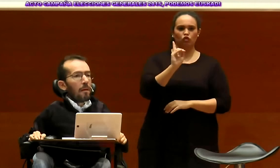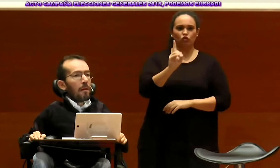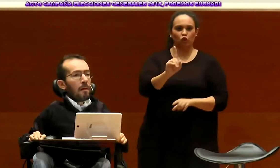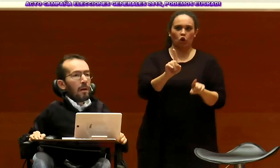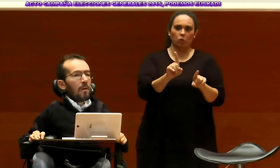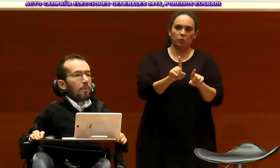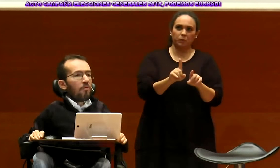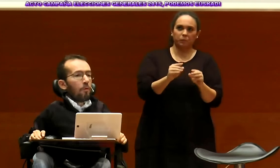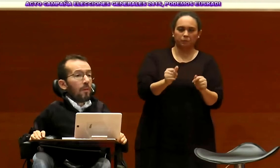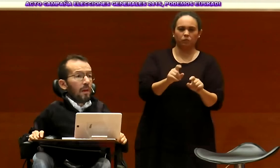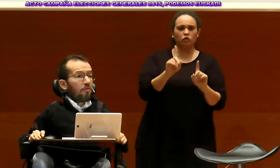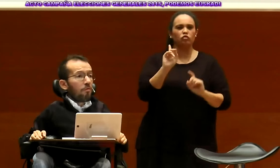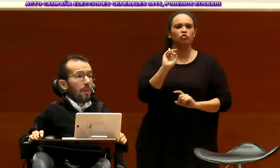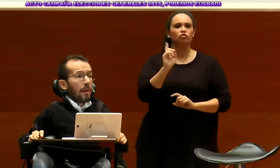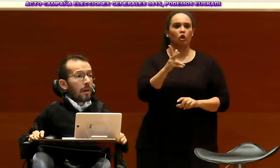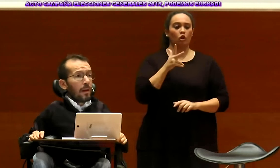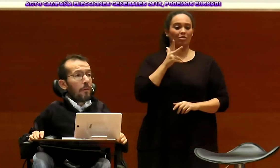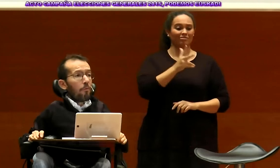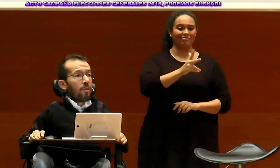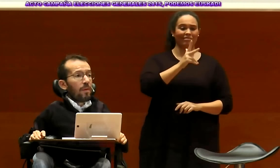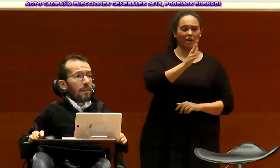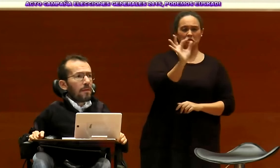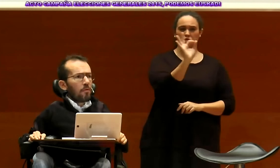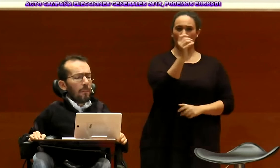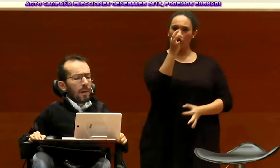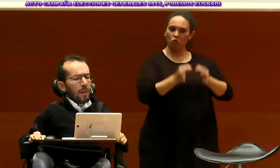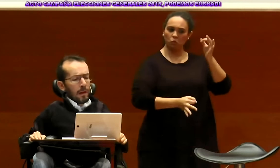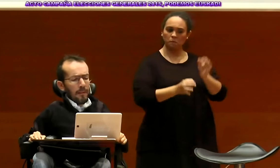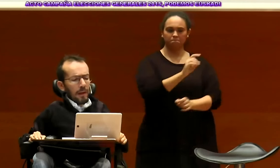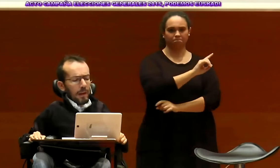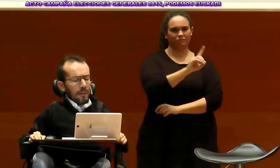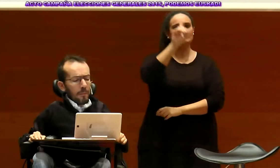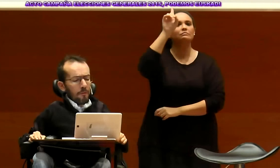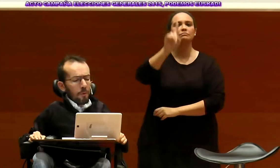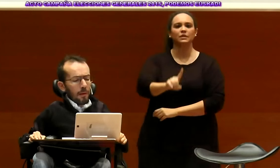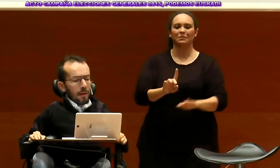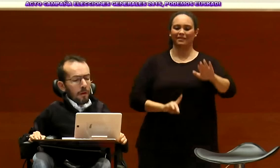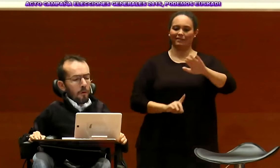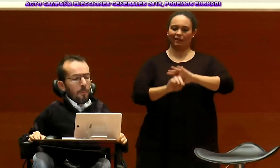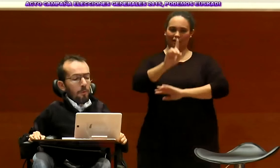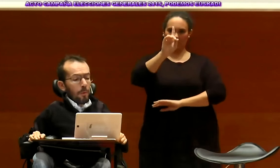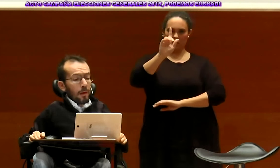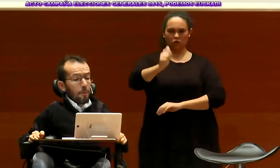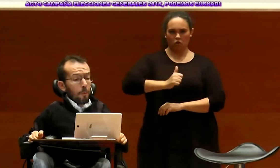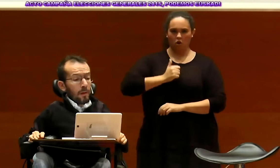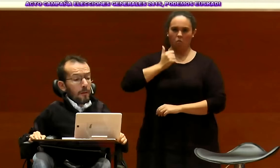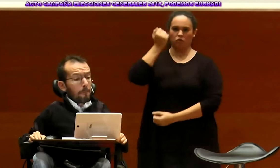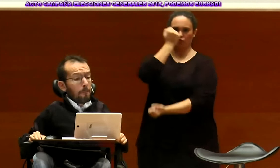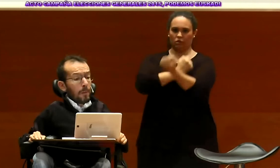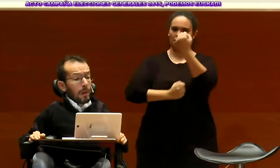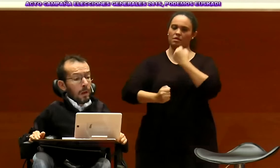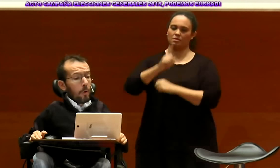solamente en una cuestión de derechos y de justicia, sino también de crecimiento y de oportunidad